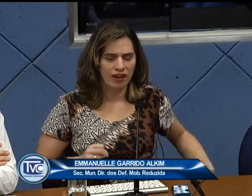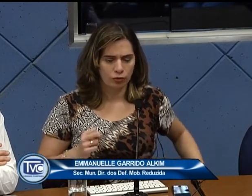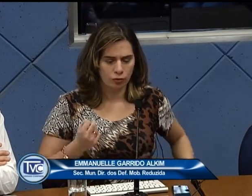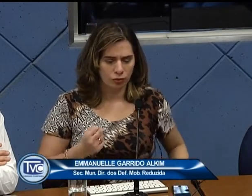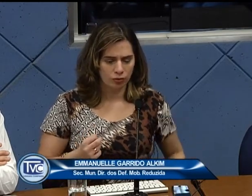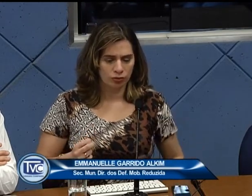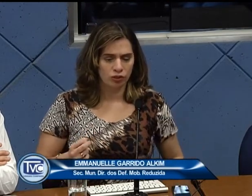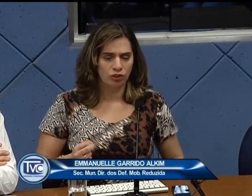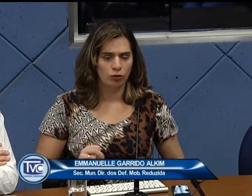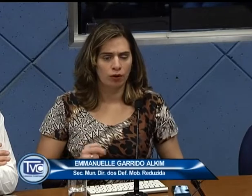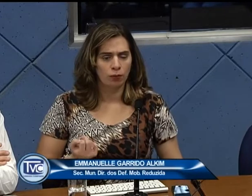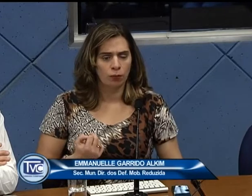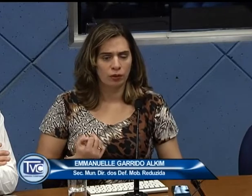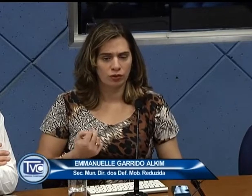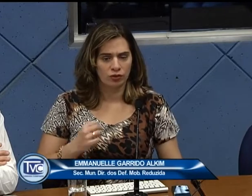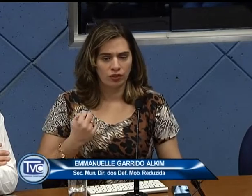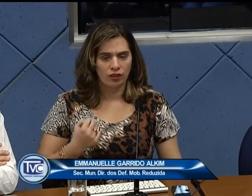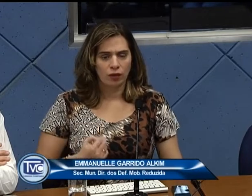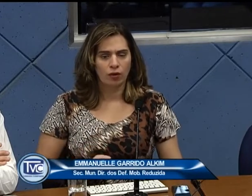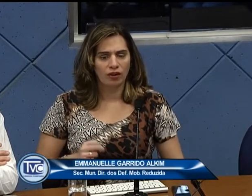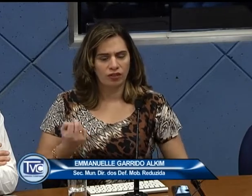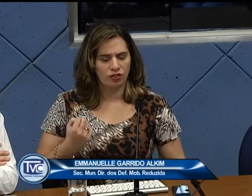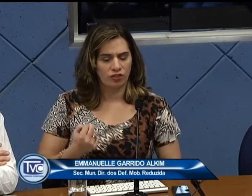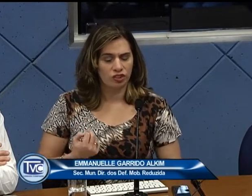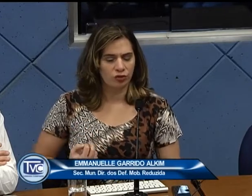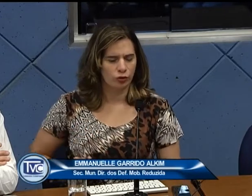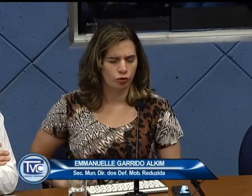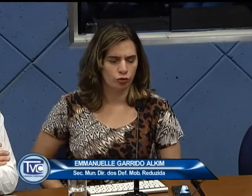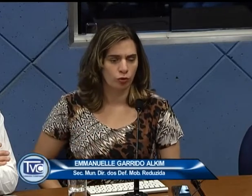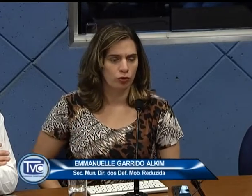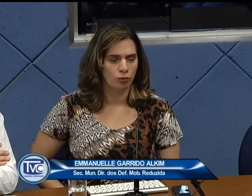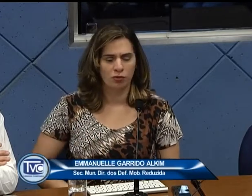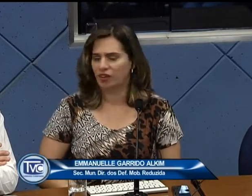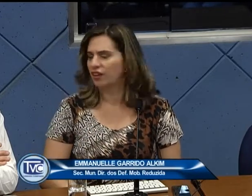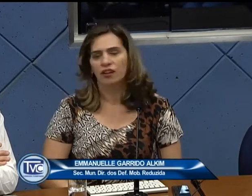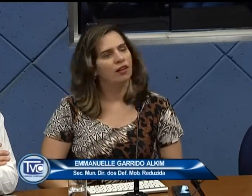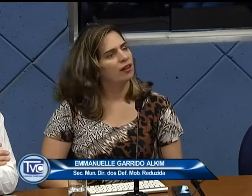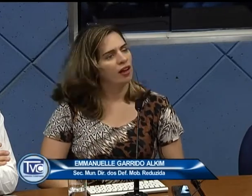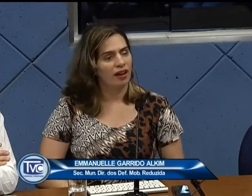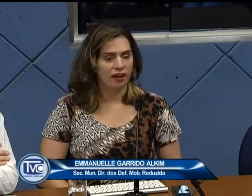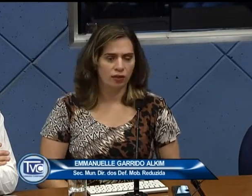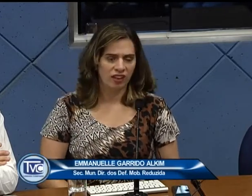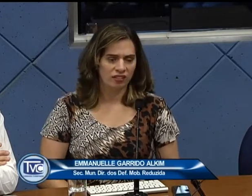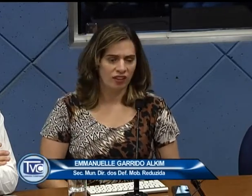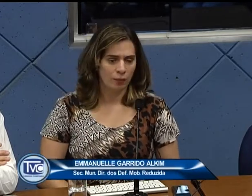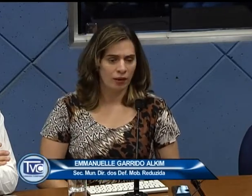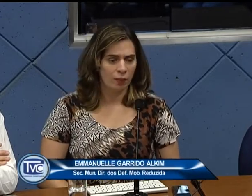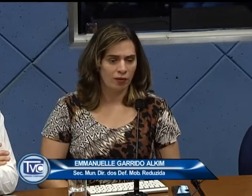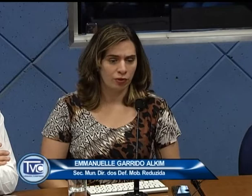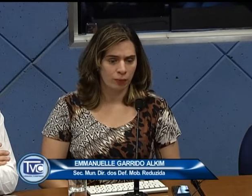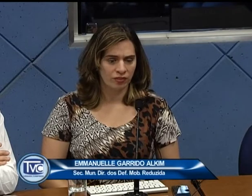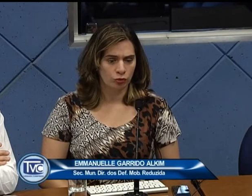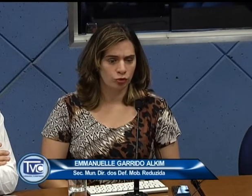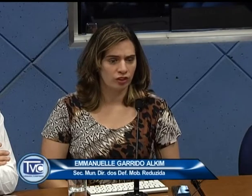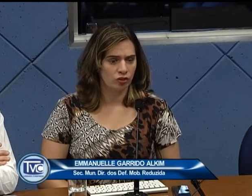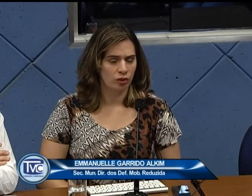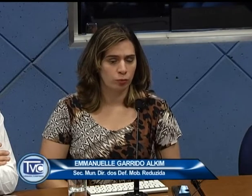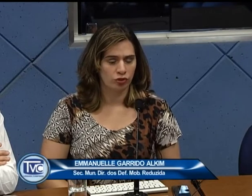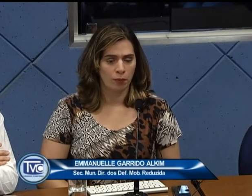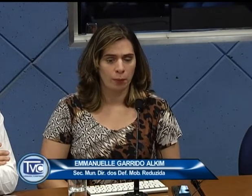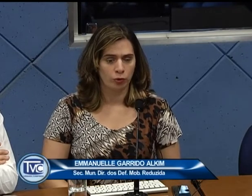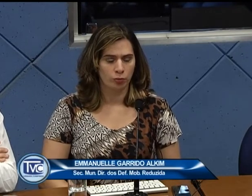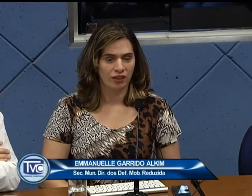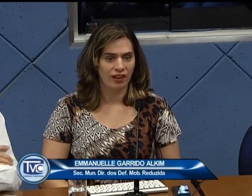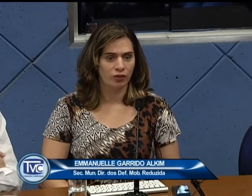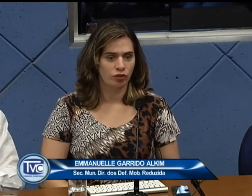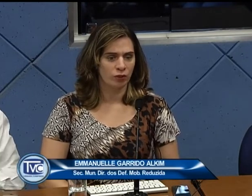meu caso, tirou algumas horas efetivas de sono, porque eu falei... eu tentei, pela minha formação jurídica,